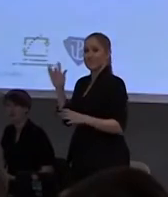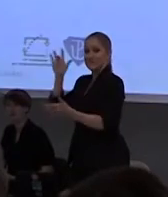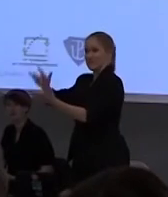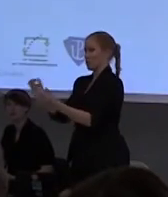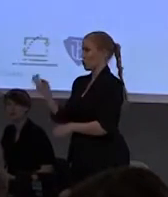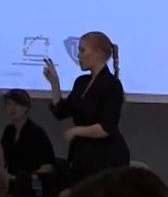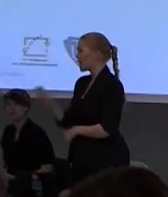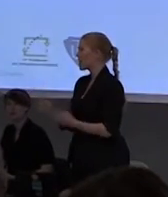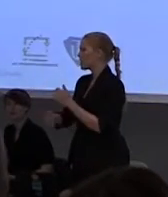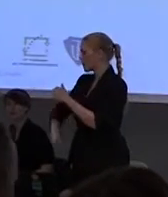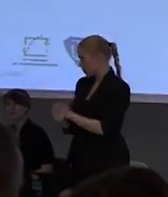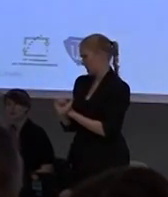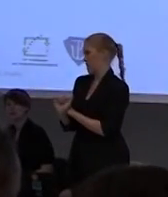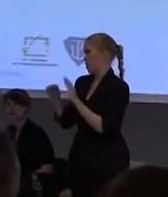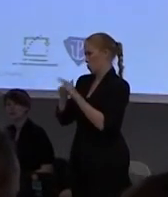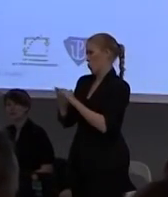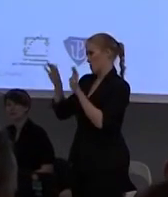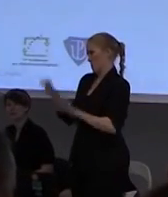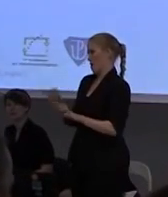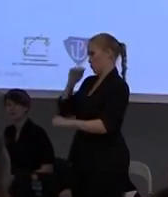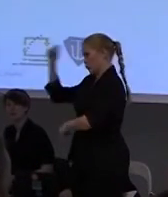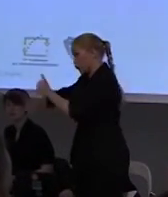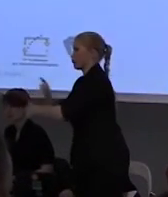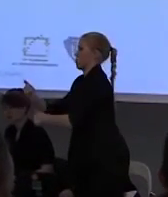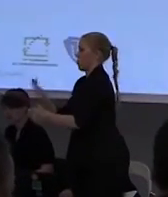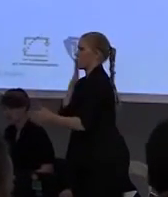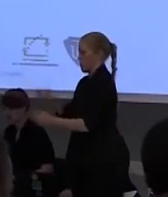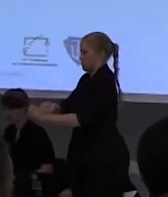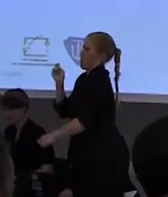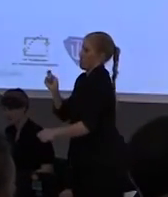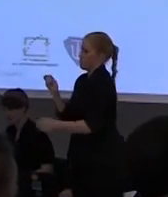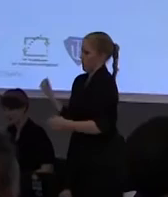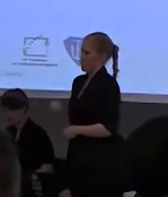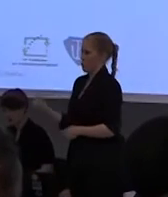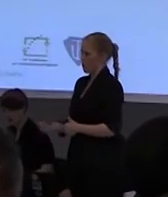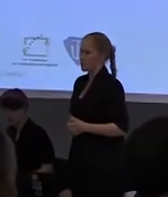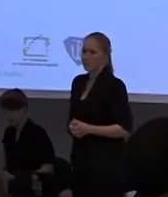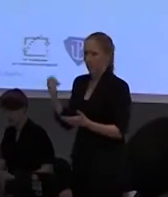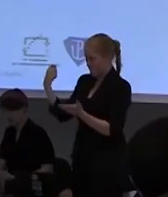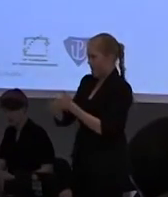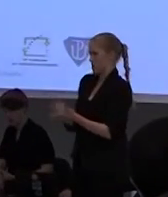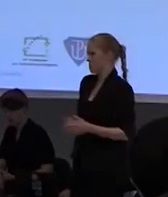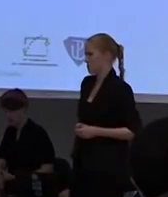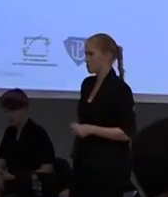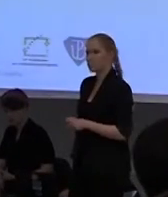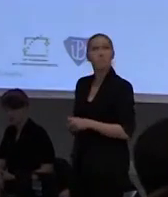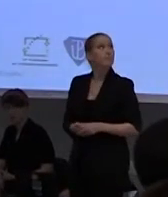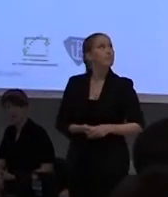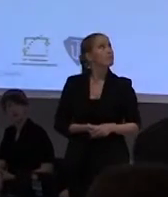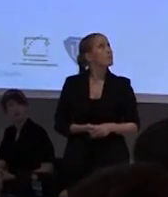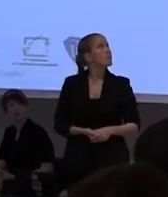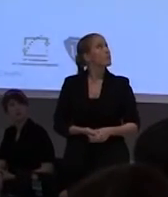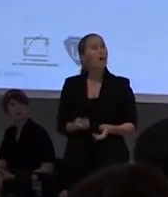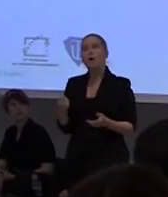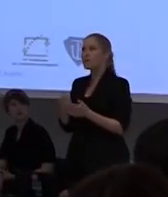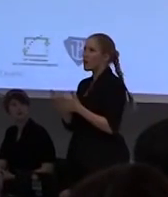od 1. září 2016. Co to znamená? Jsem se snažil vysvětlit v těchto dvou symbolech, myslím, že jsou docela srozumitelné. Máme ještě